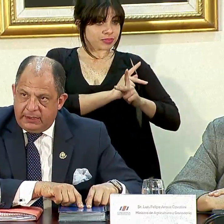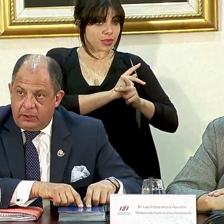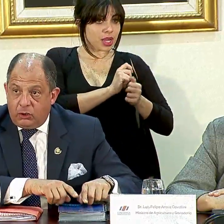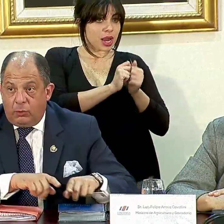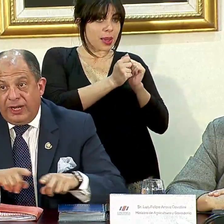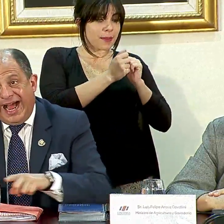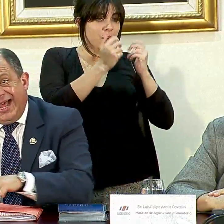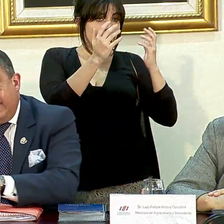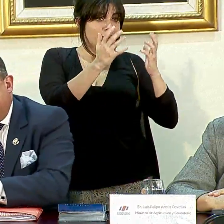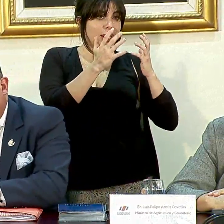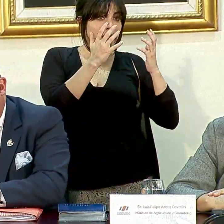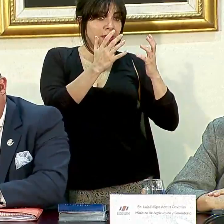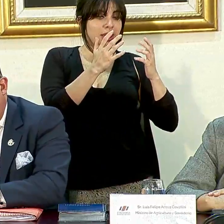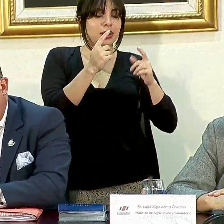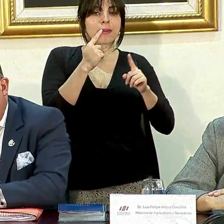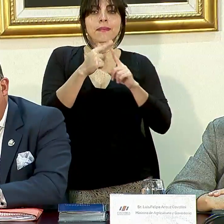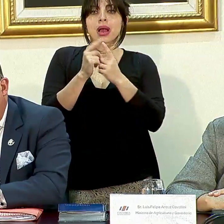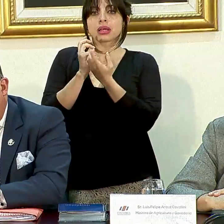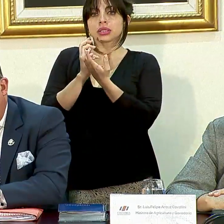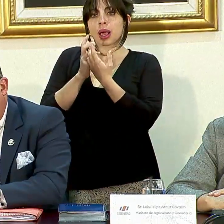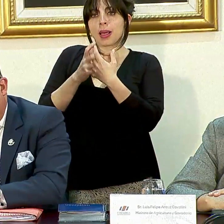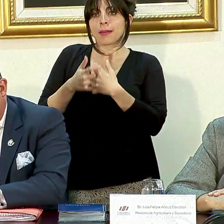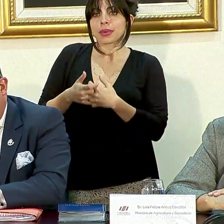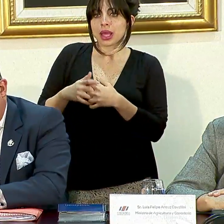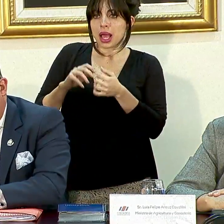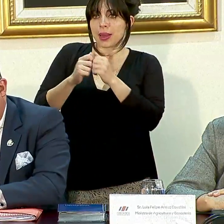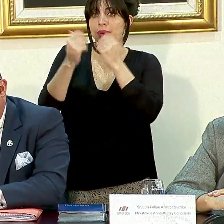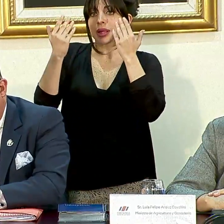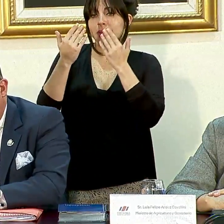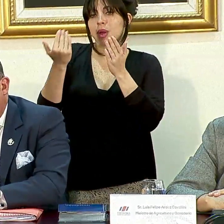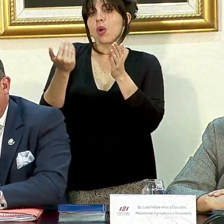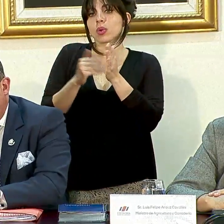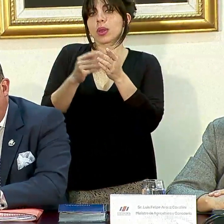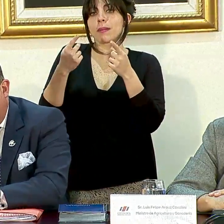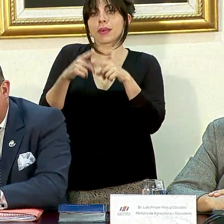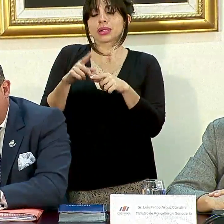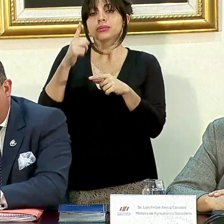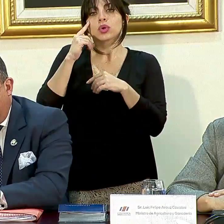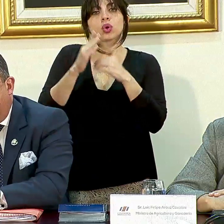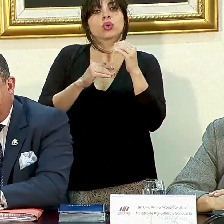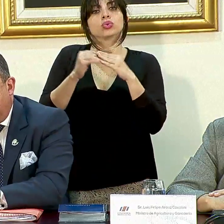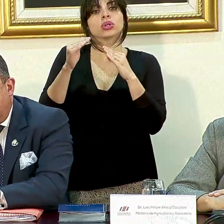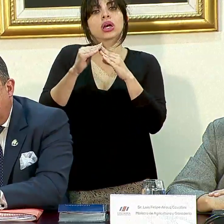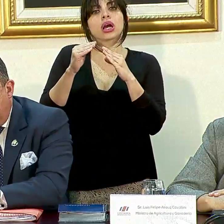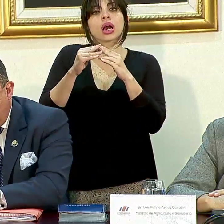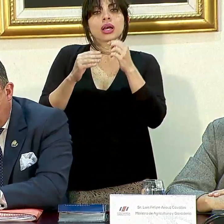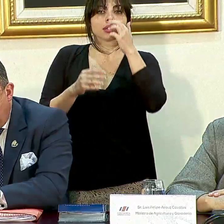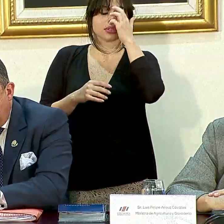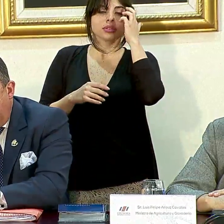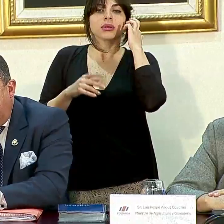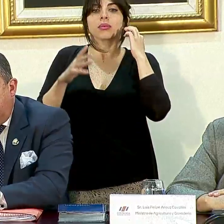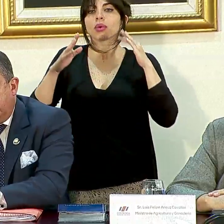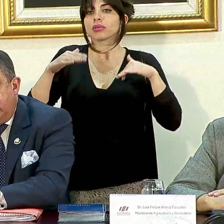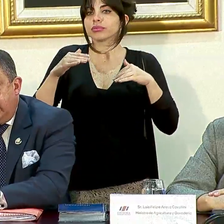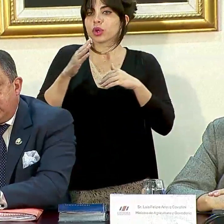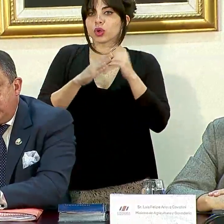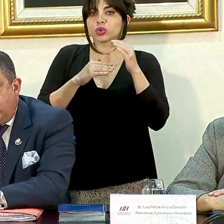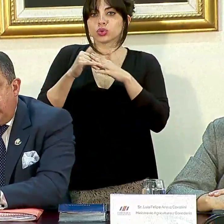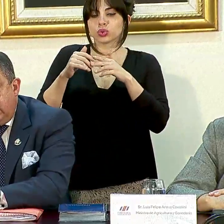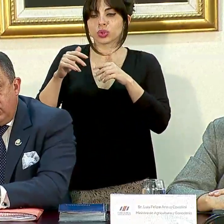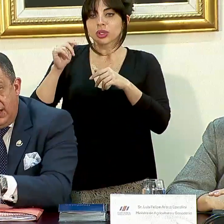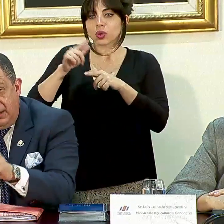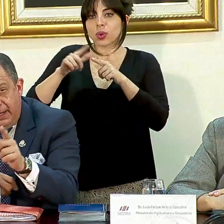cambio climático como la adaptación a él, que pasa otra vez por construir casas en palafitos, por no construir a donde